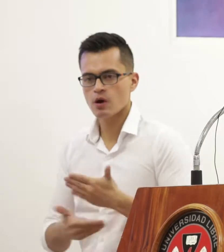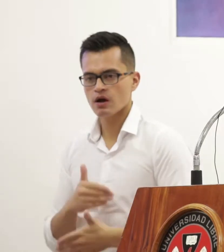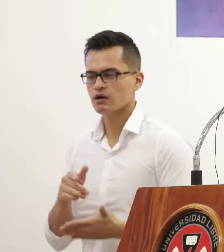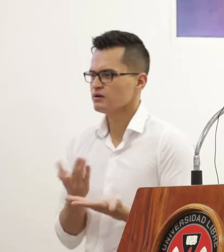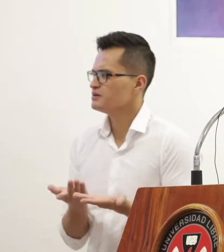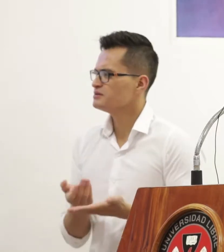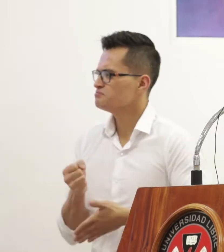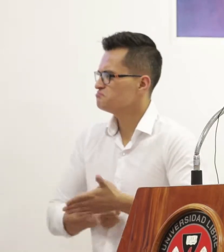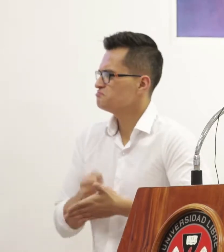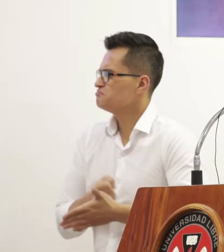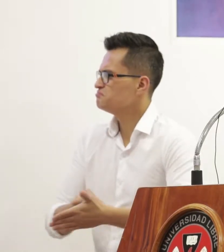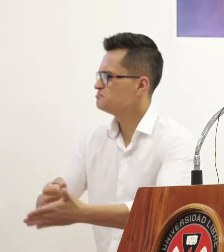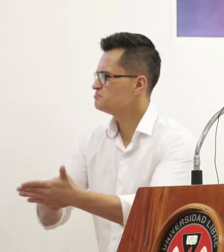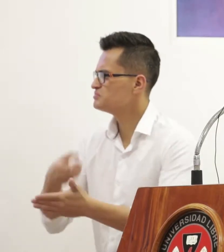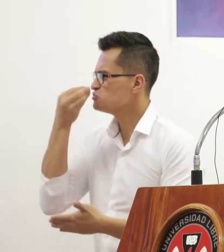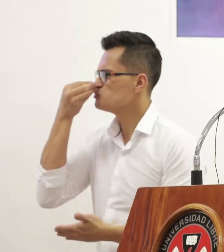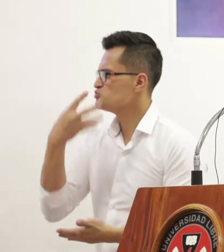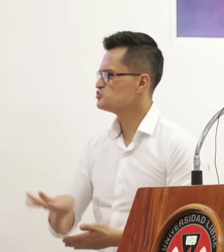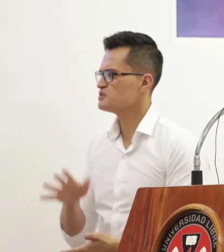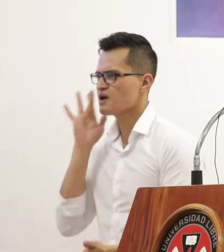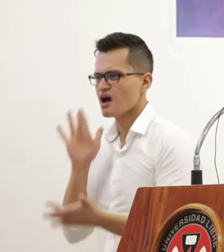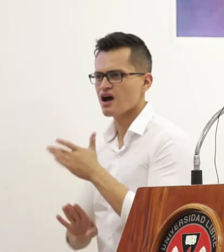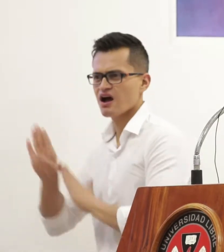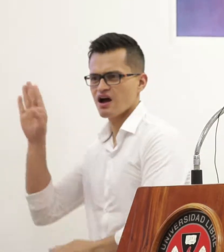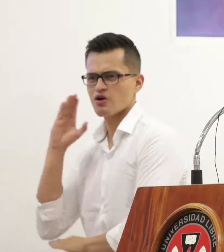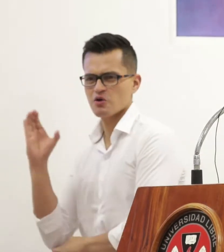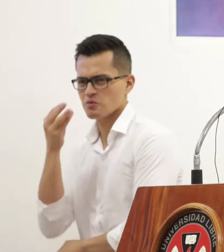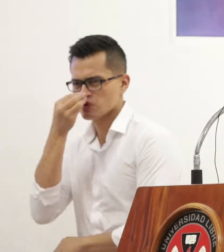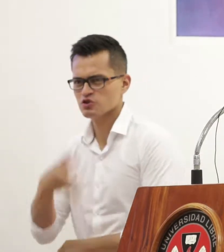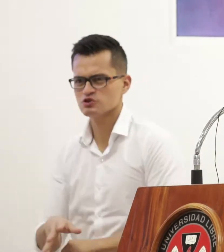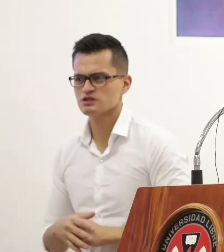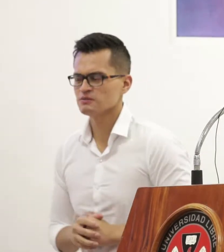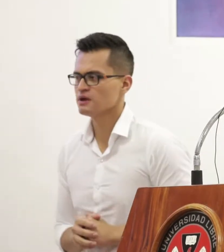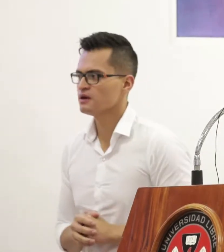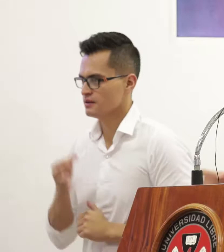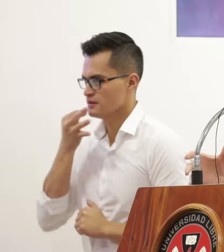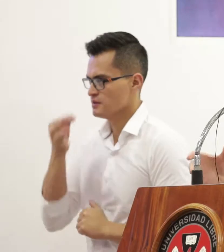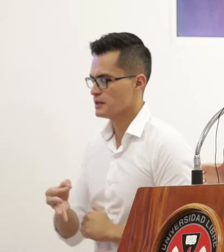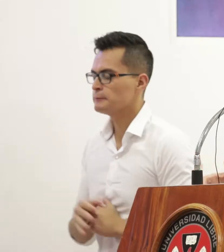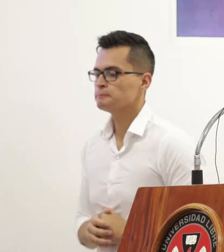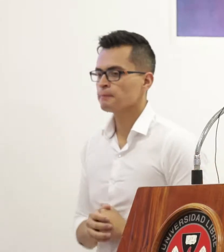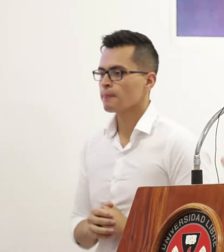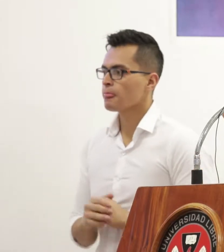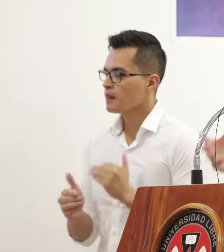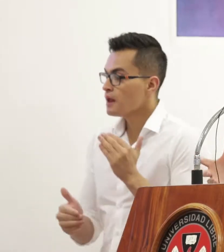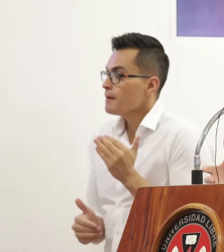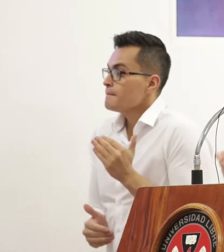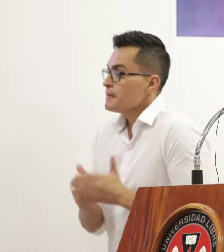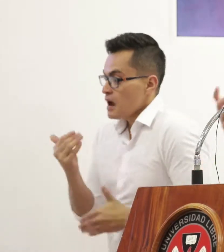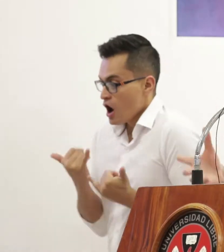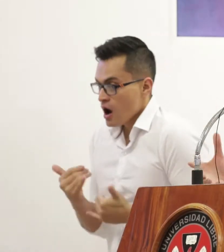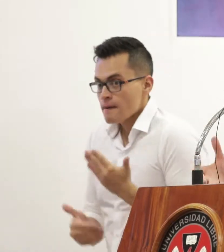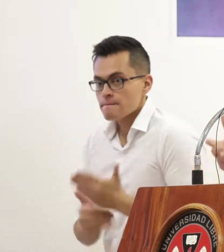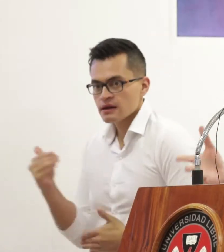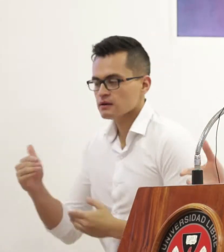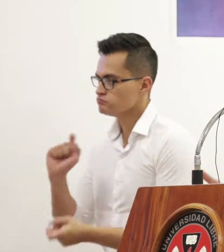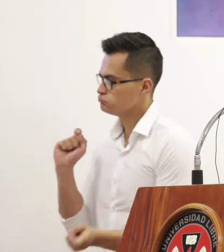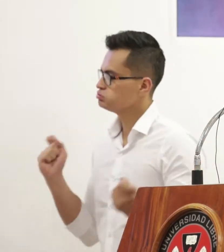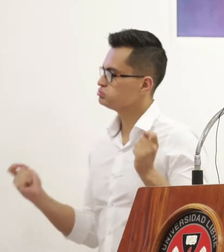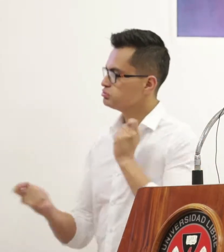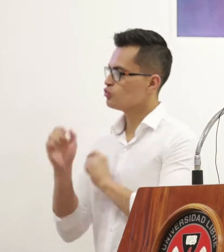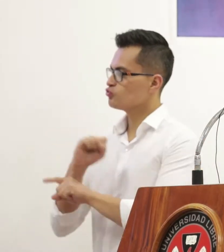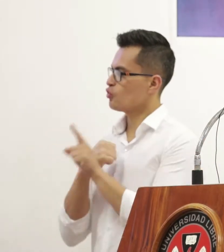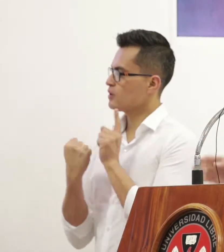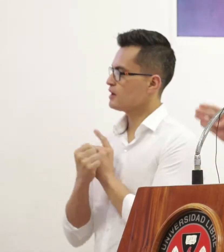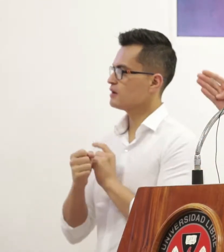de Colombia, y lo digo con todo el respeto. Aquí comenzó a crearse una sociedad urbana, pujante, defensora